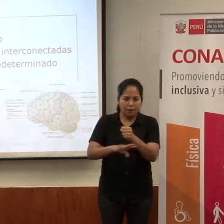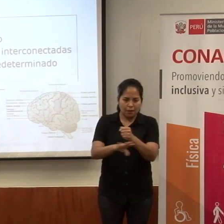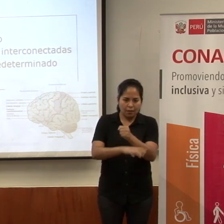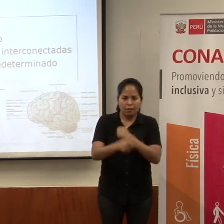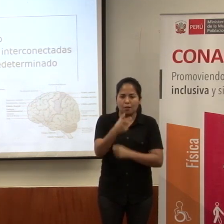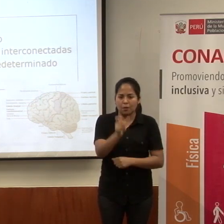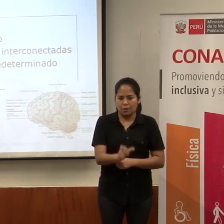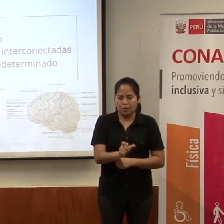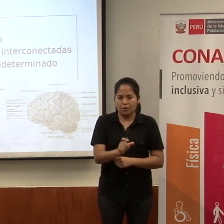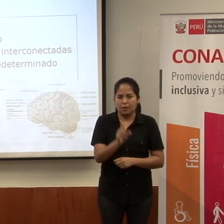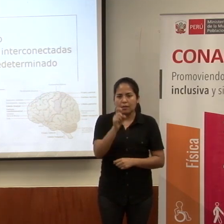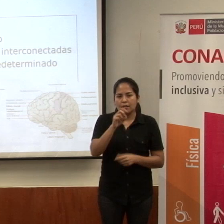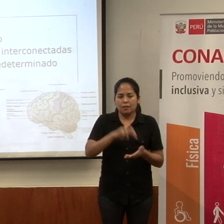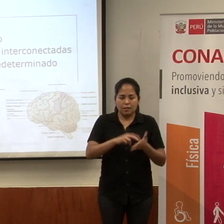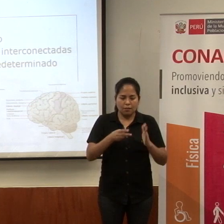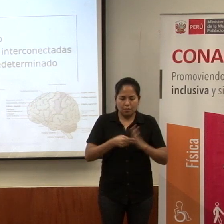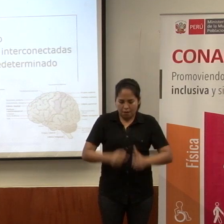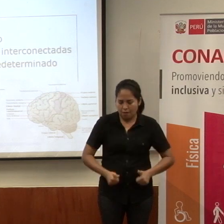es sobrevivir.